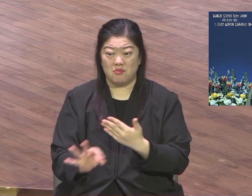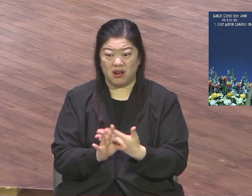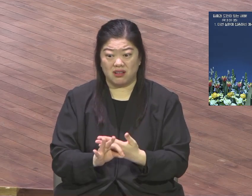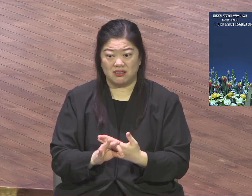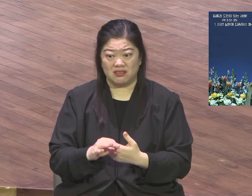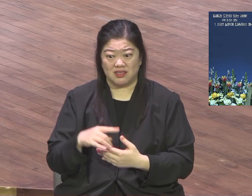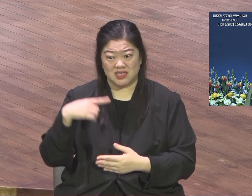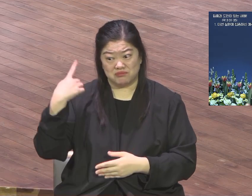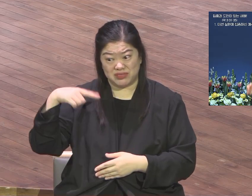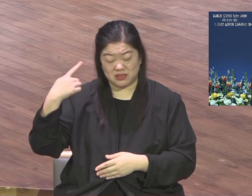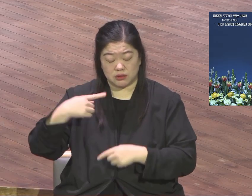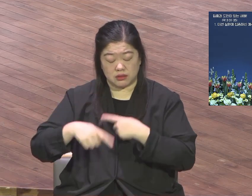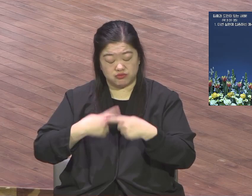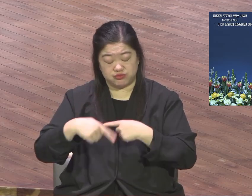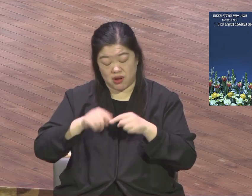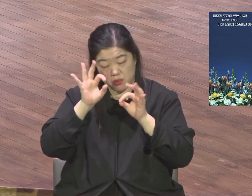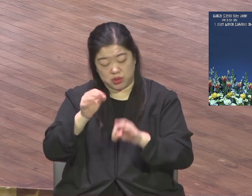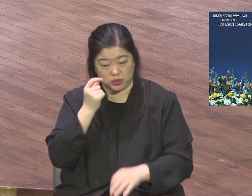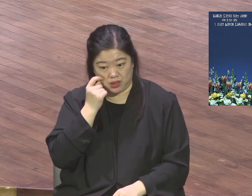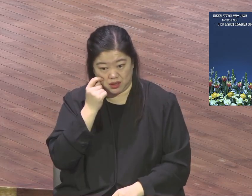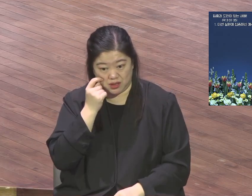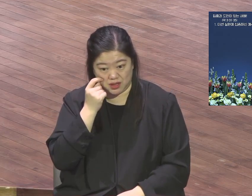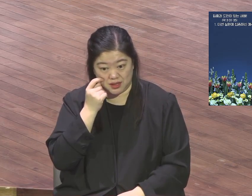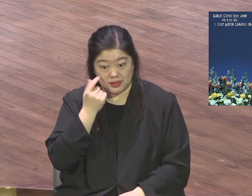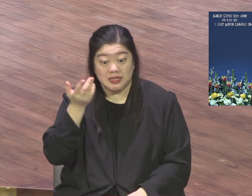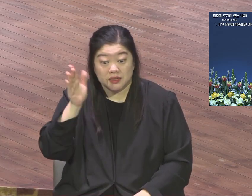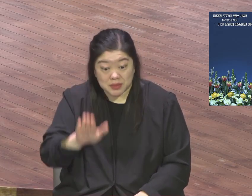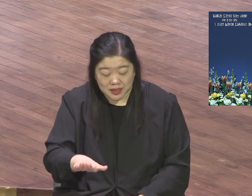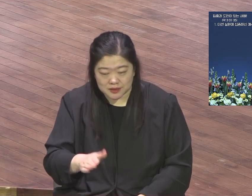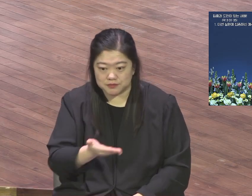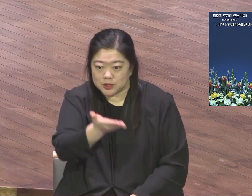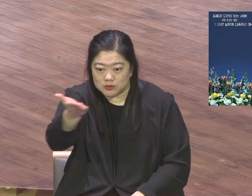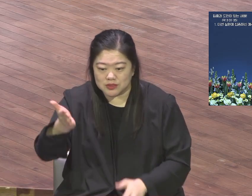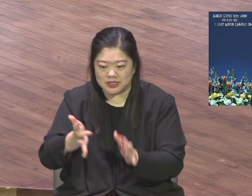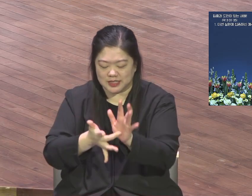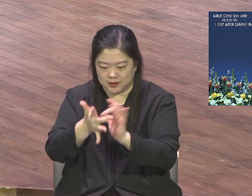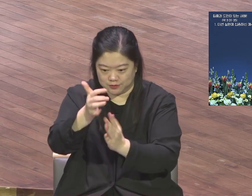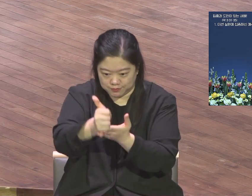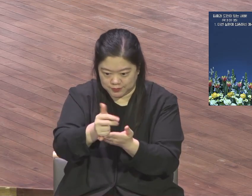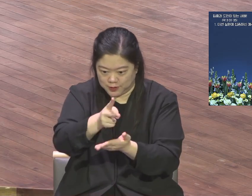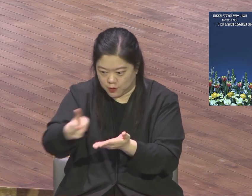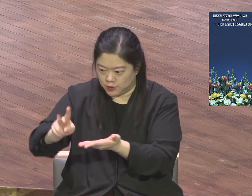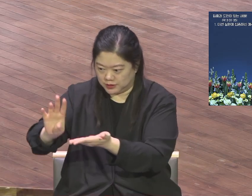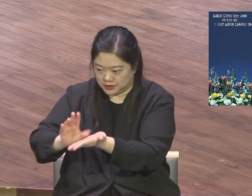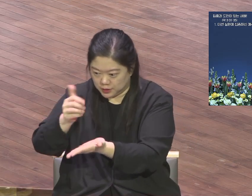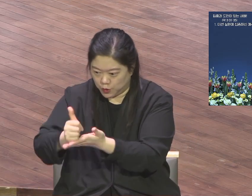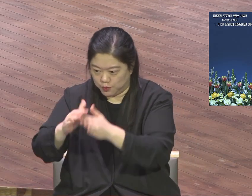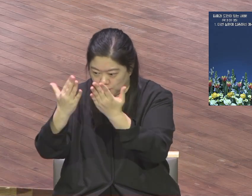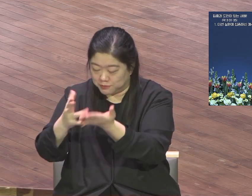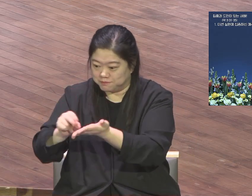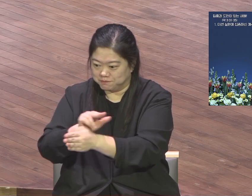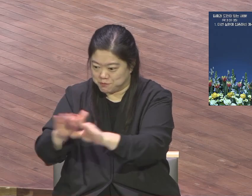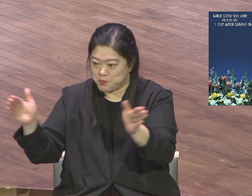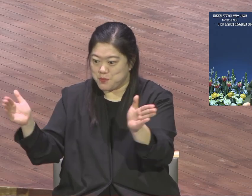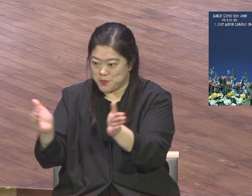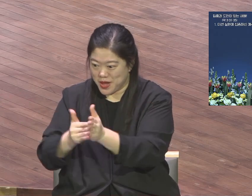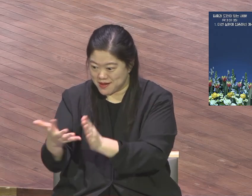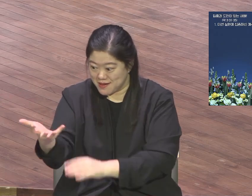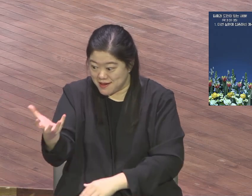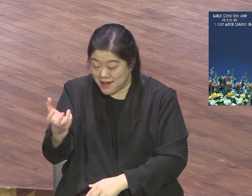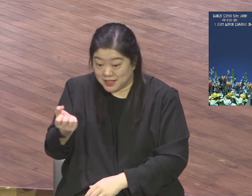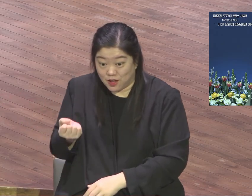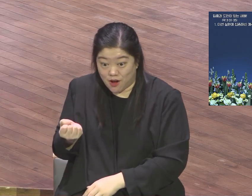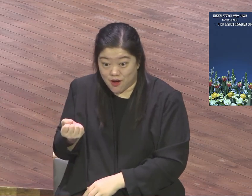그런데 예수님이 그리스도로 완전 답내고 결론내고 제대로 정말 신앙생활한